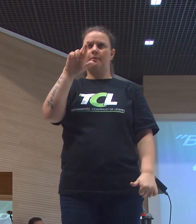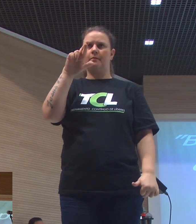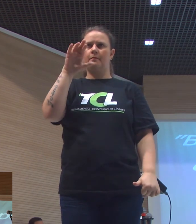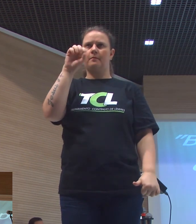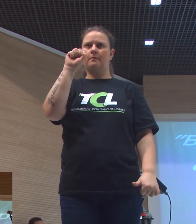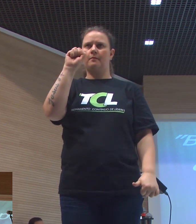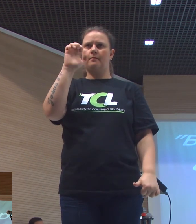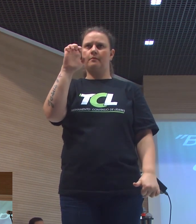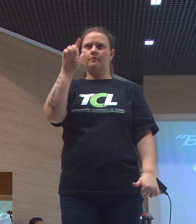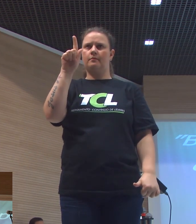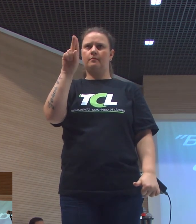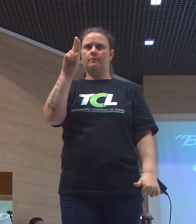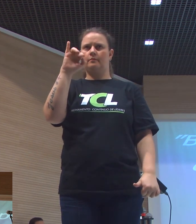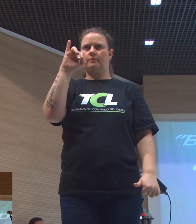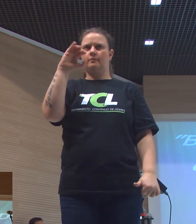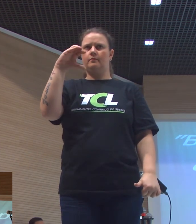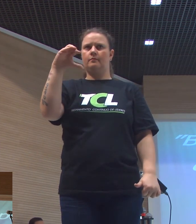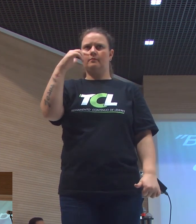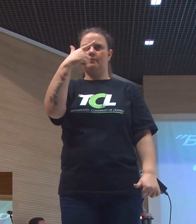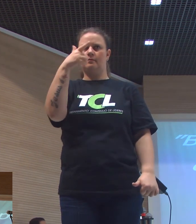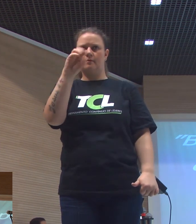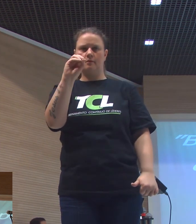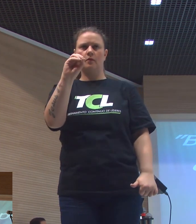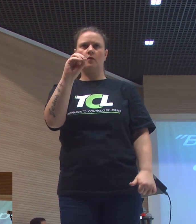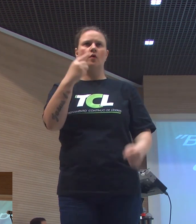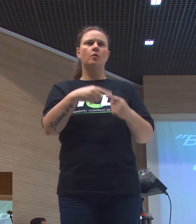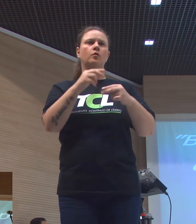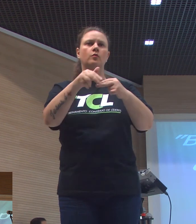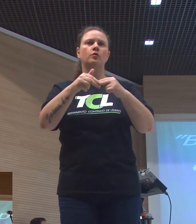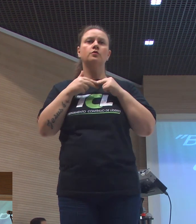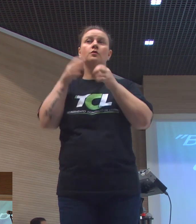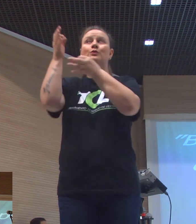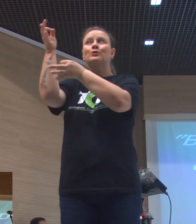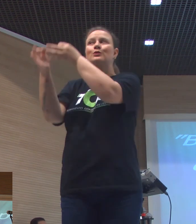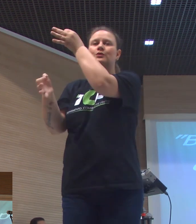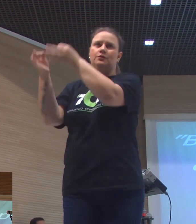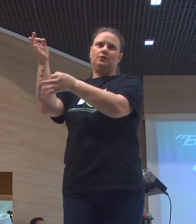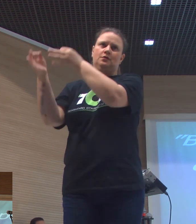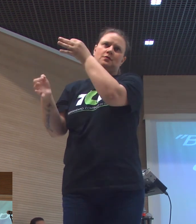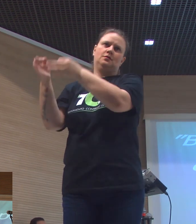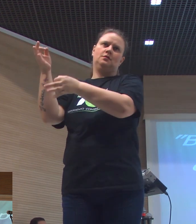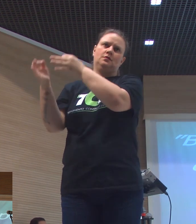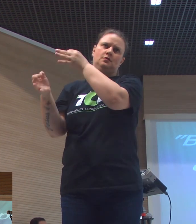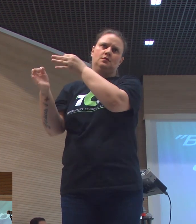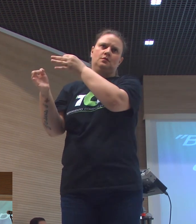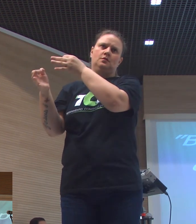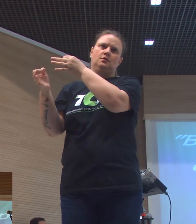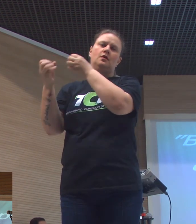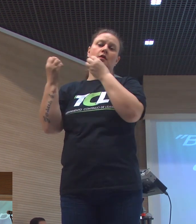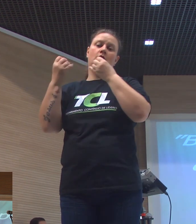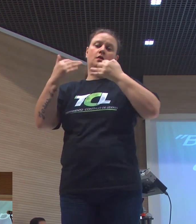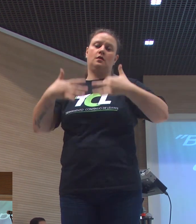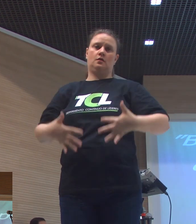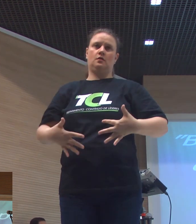falando aqui, que ele se referiu, é por causa da justiça. Ele não está falando, isso não se trata